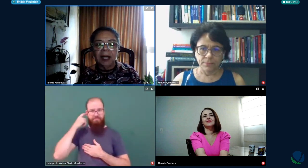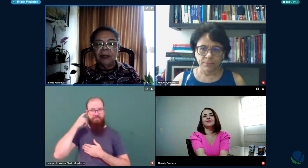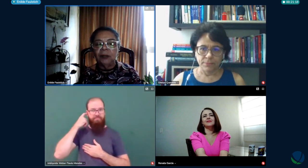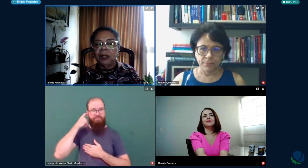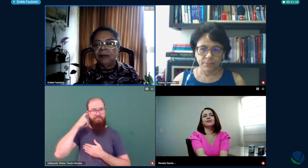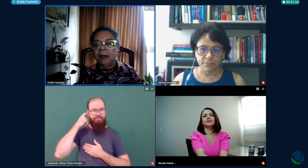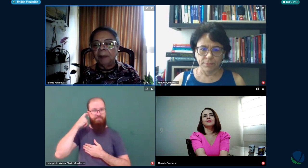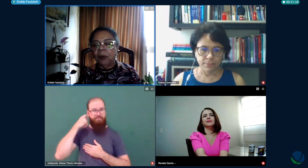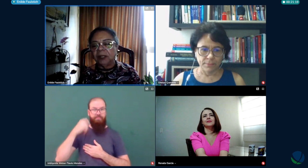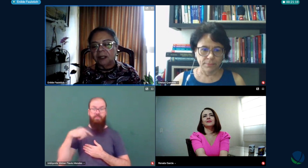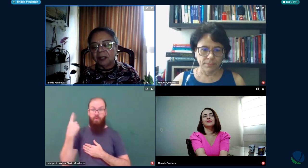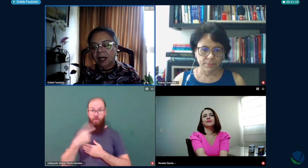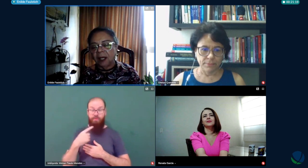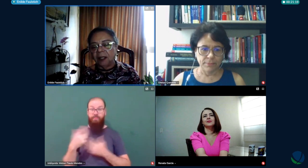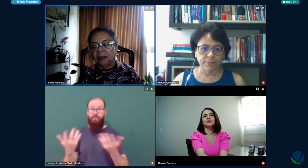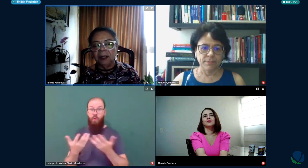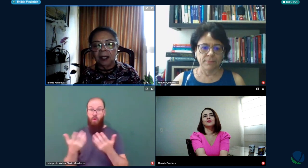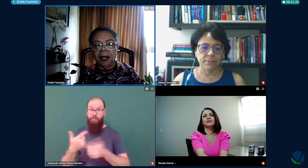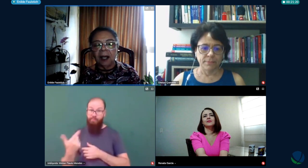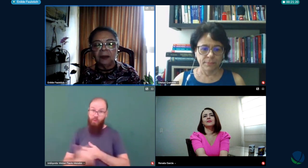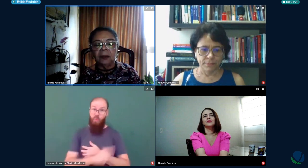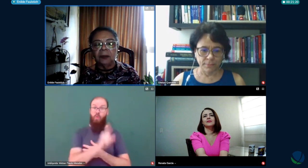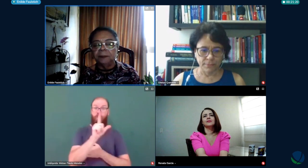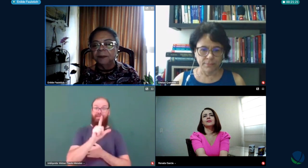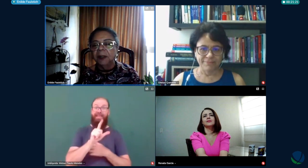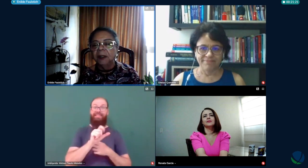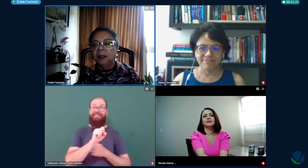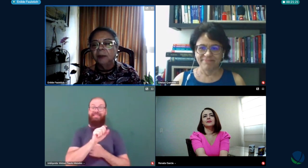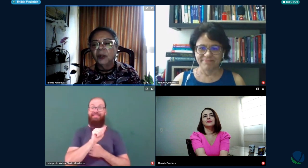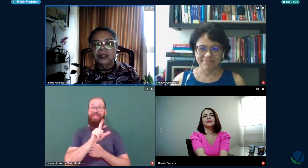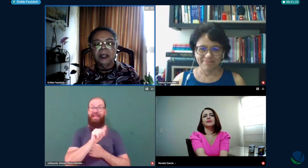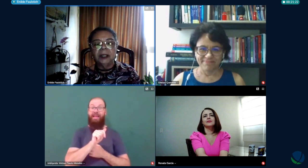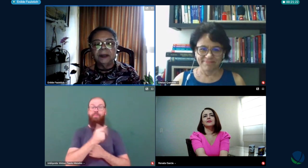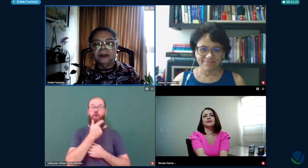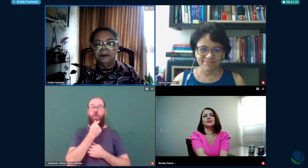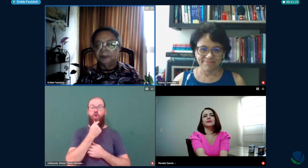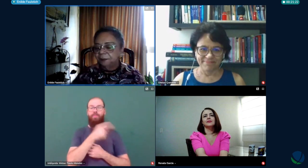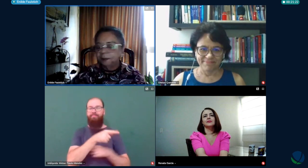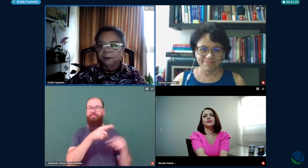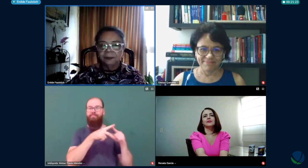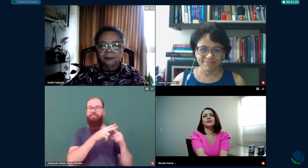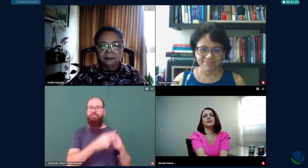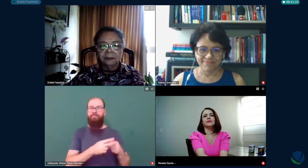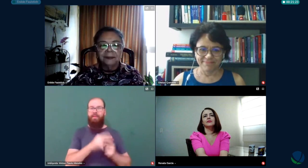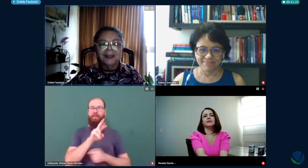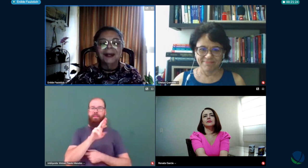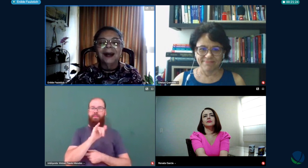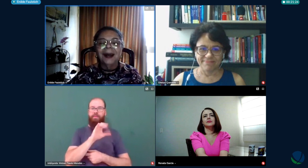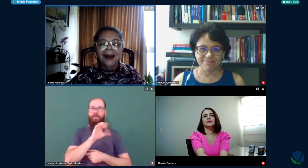o Ricardo vai nos levar para outra sala. Ricardo, por gentileza,